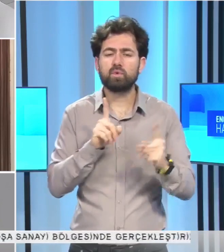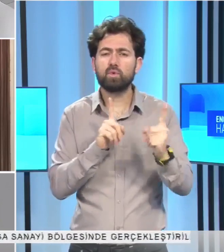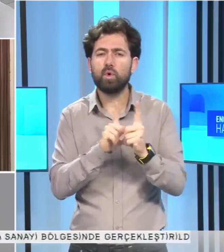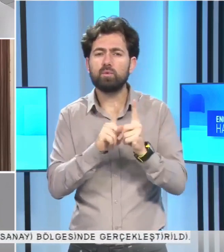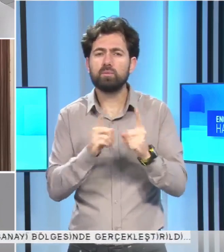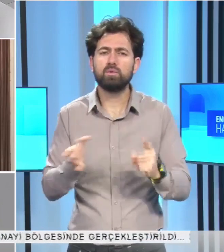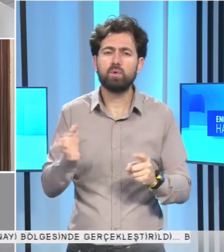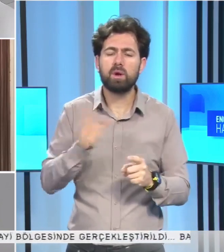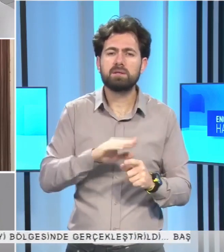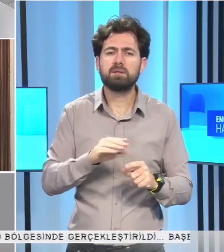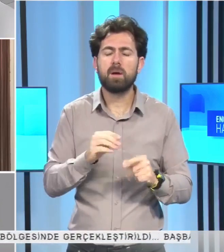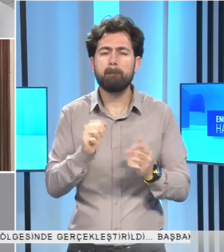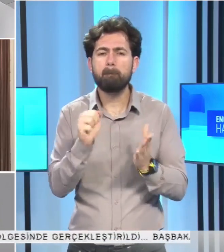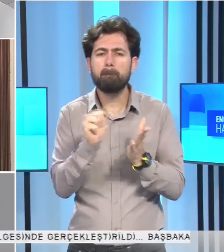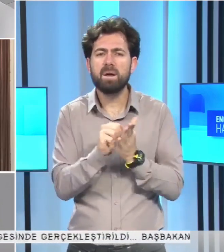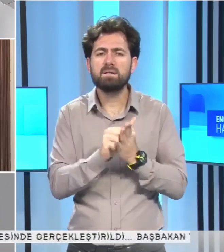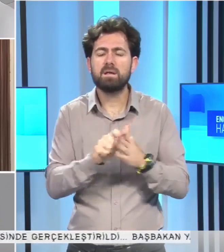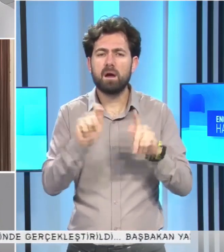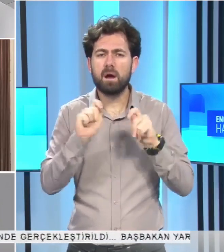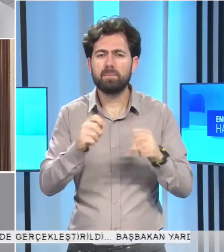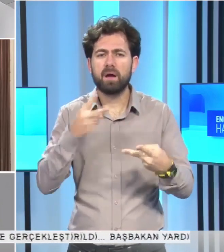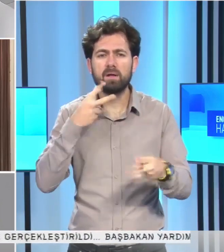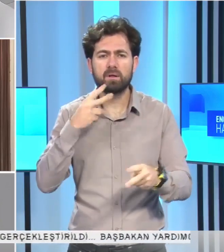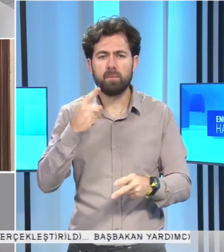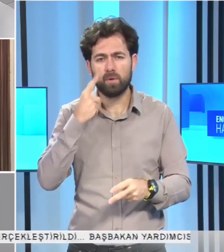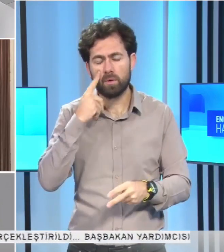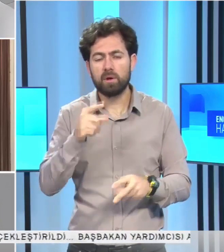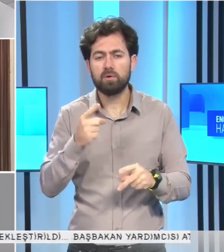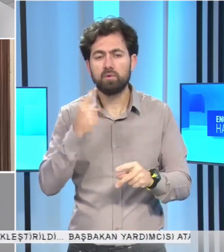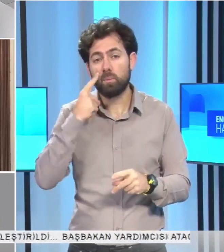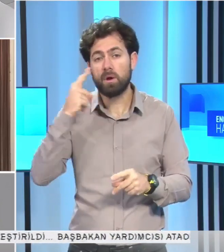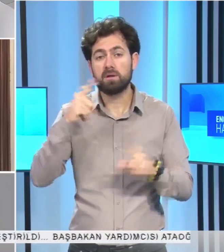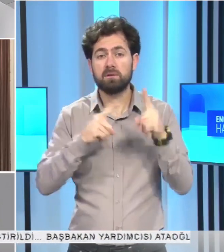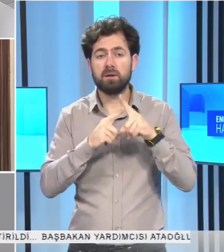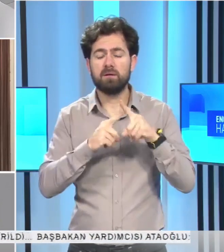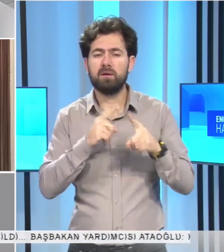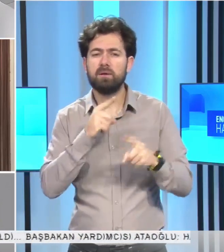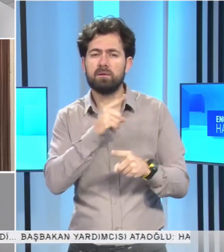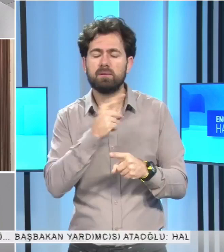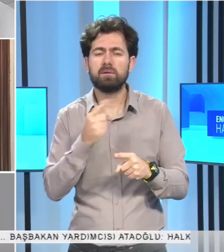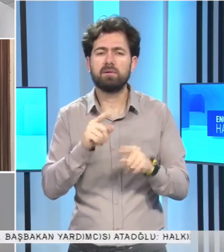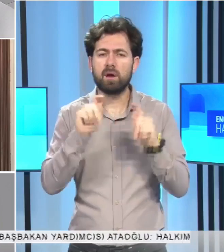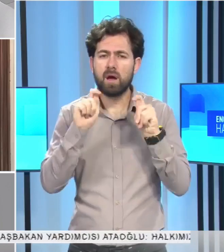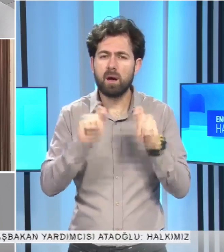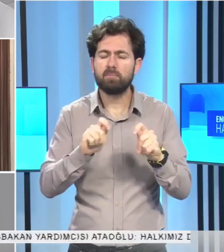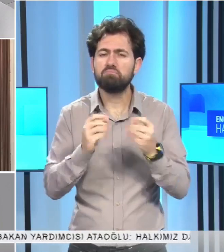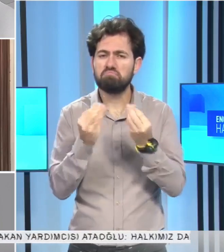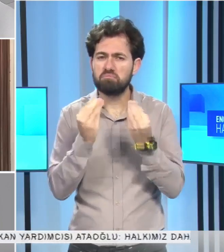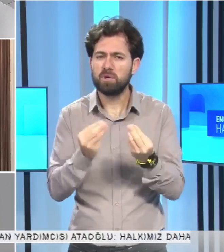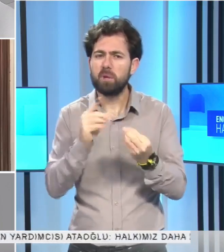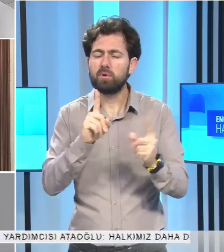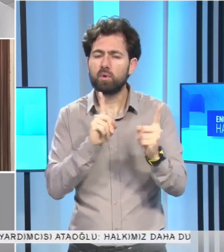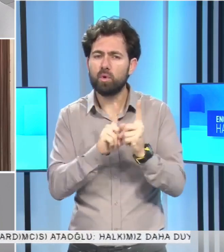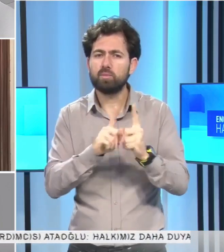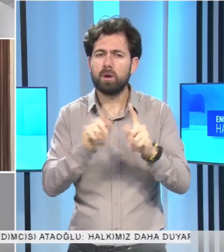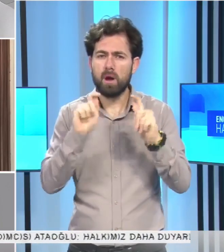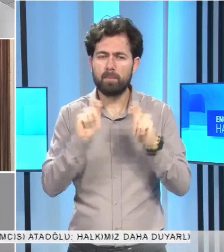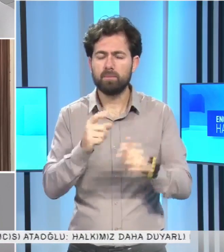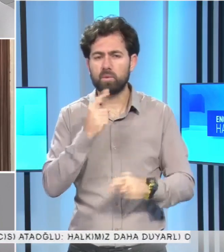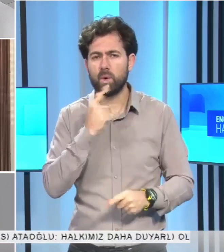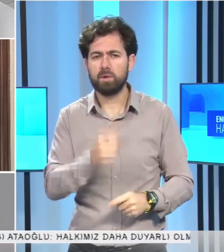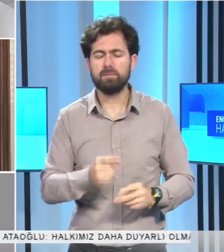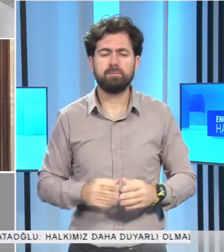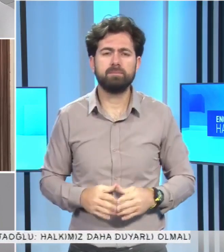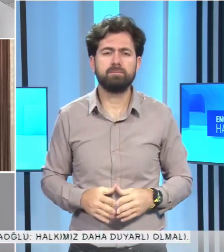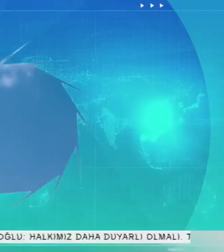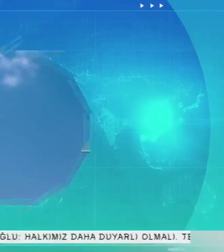görüşme sonrasında basına yaptığı açıklamada Cumhurbaşkanı Tatar'la yapıcı bir görüşme yaptığını ifade